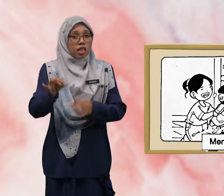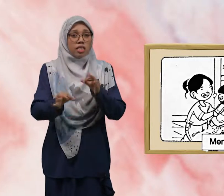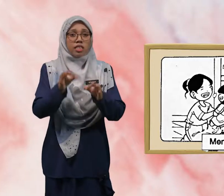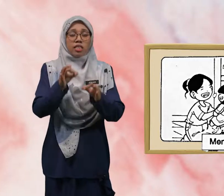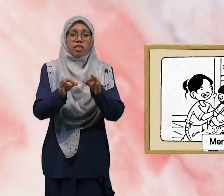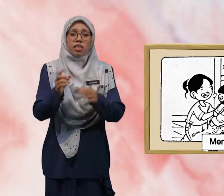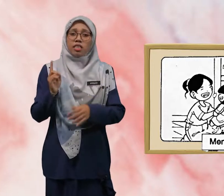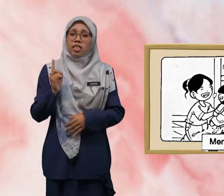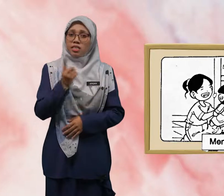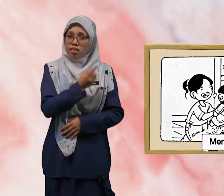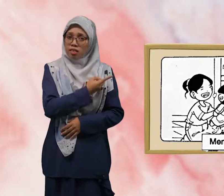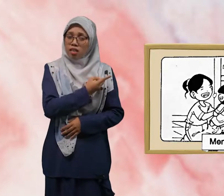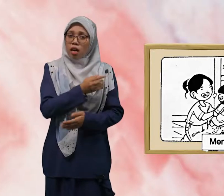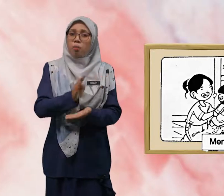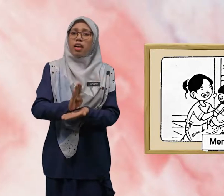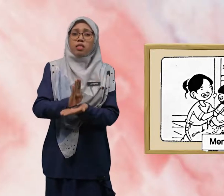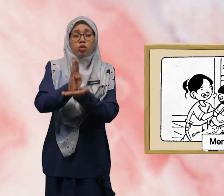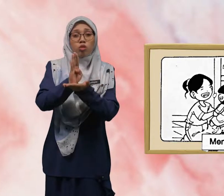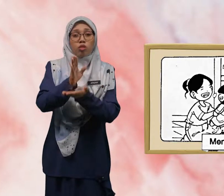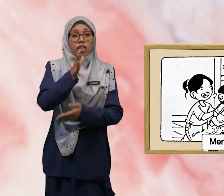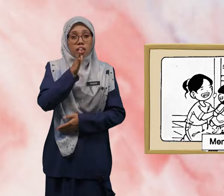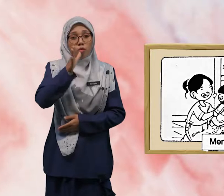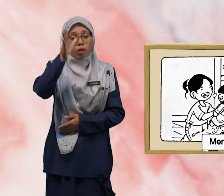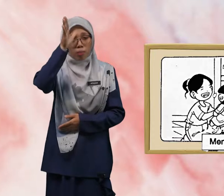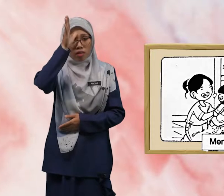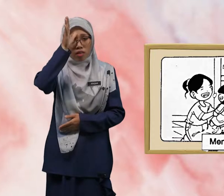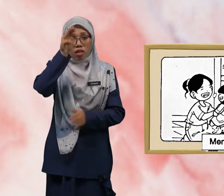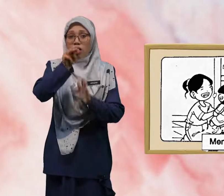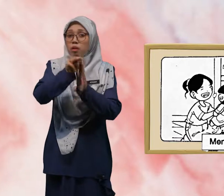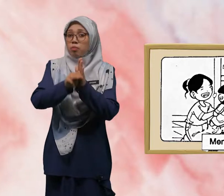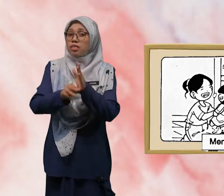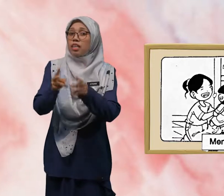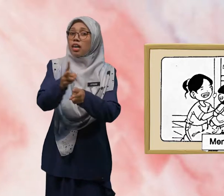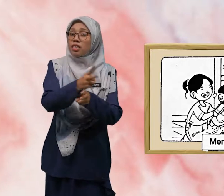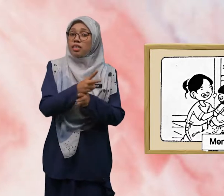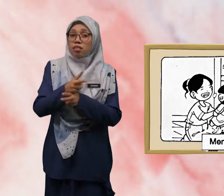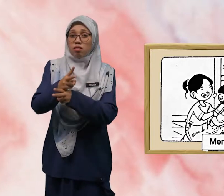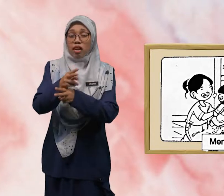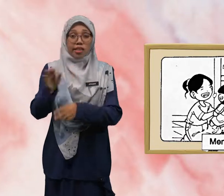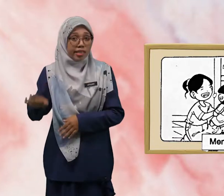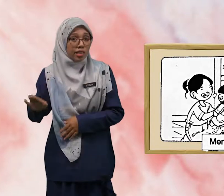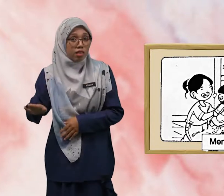jika kita bantu ibu Bapa menjaga adik